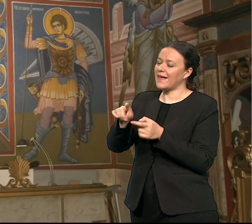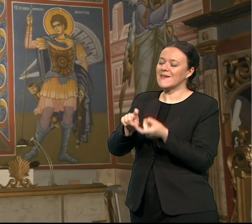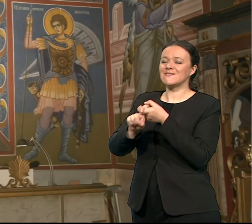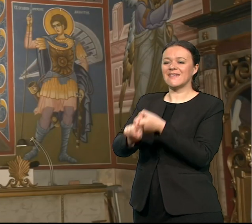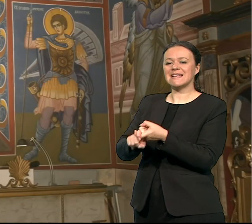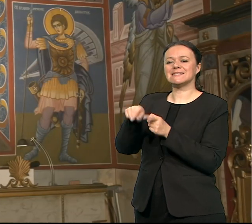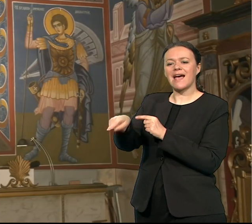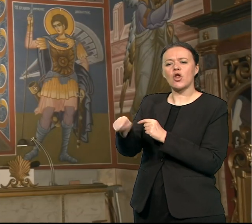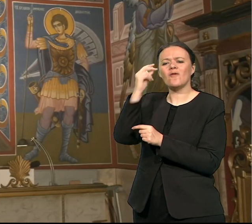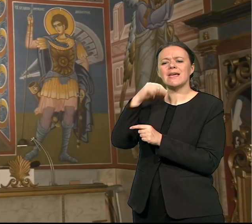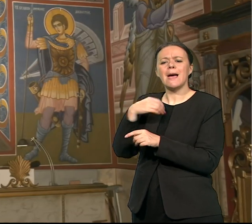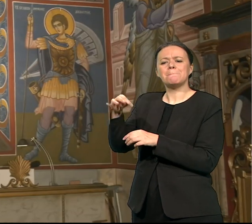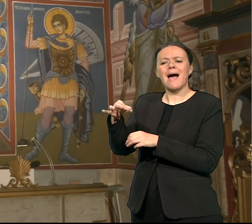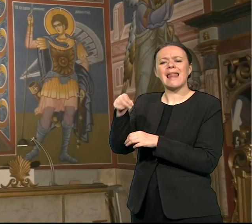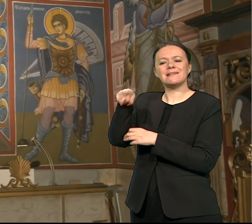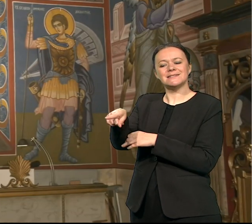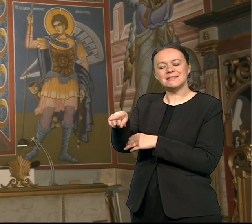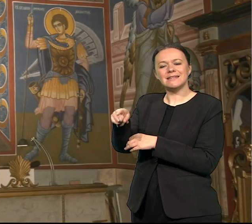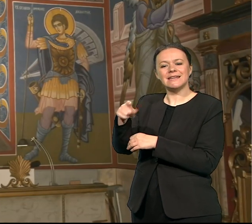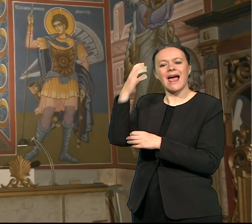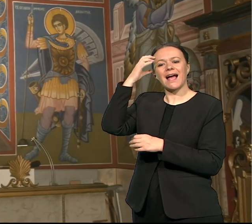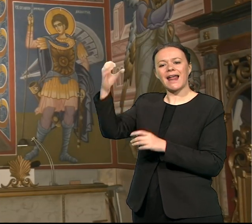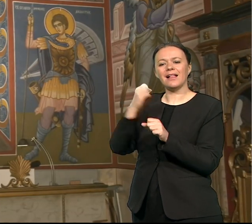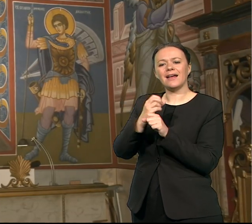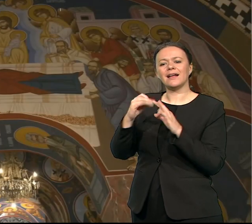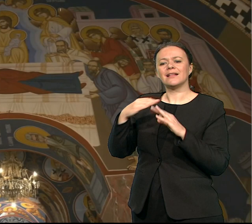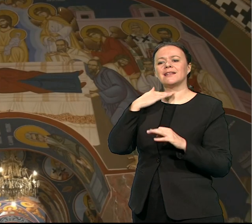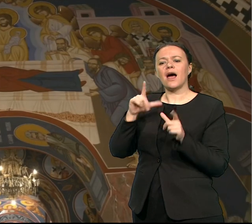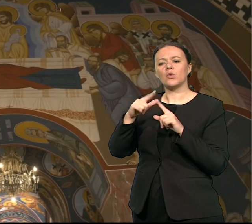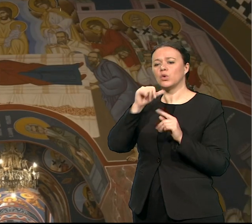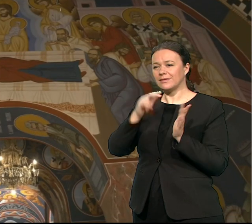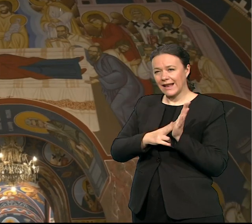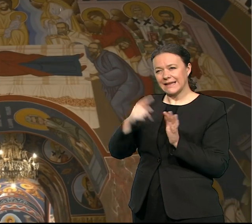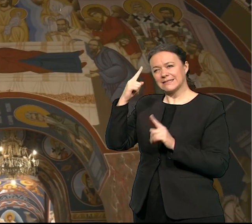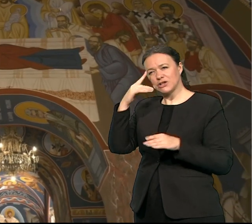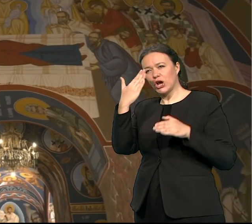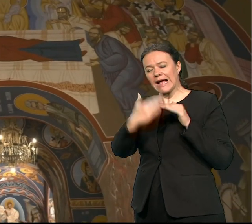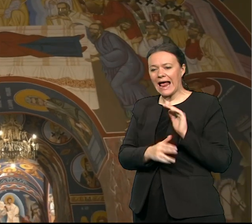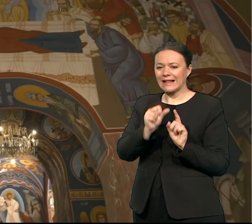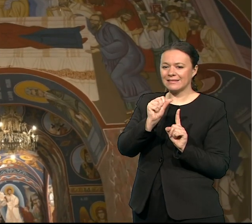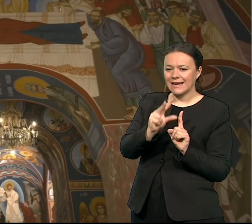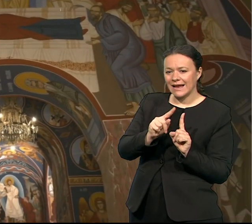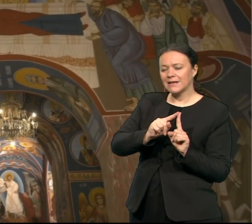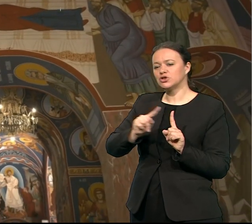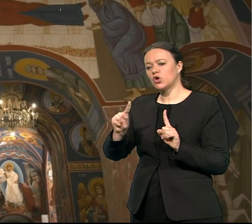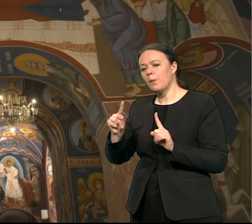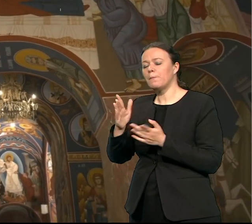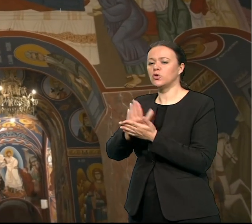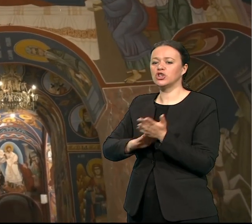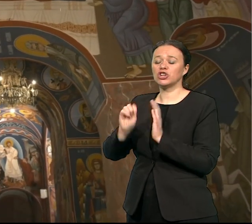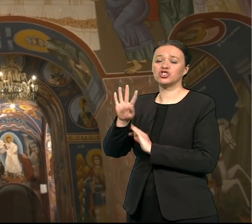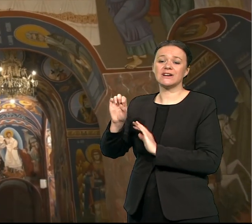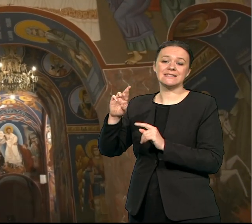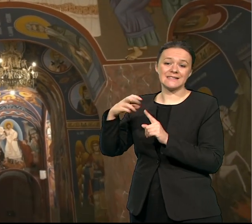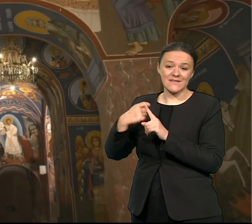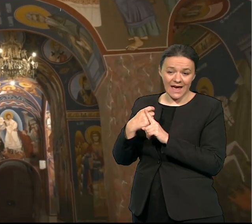kralja Dragutina i njegovo vrijeme, a to je vrijeme znači krajem 13. i početak 14. vijeka. Sad, ako bi